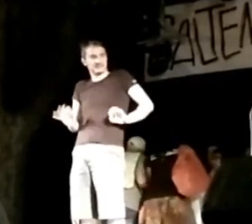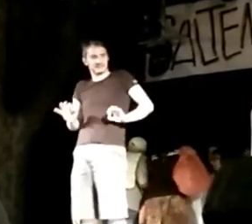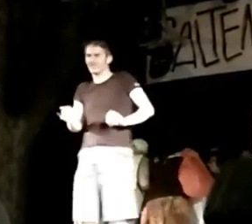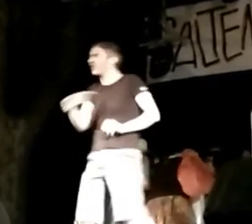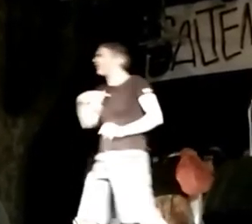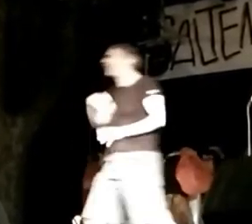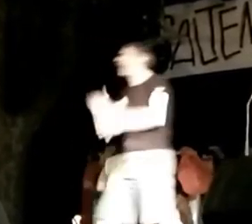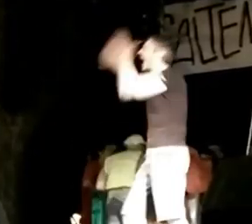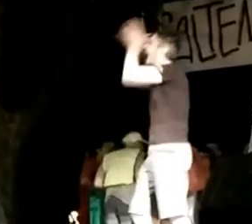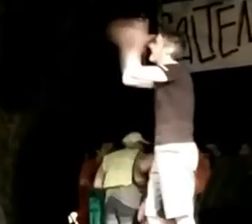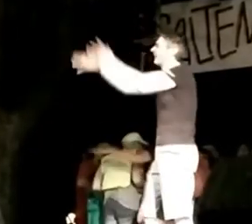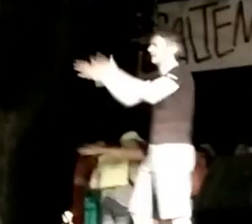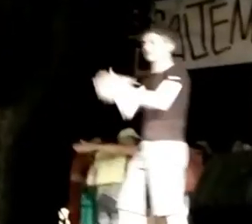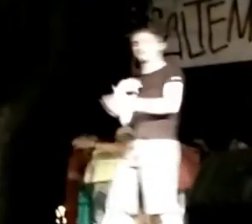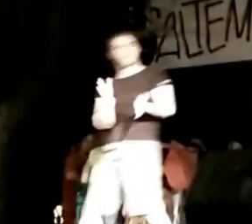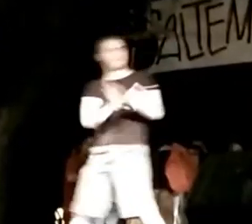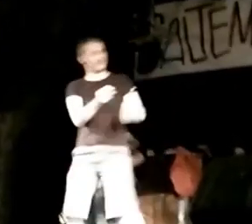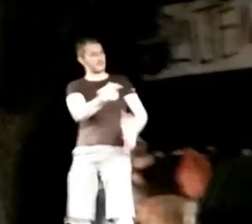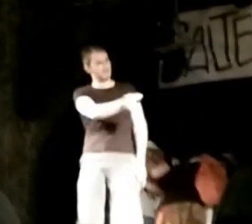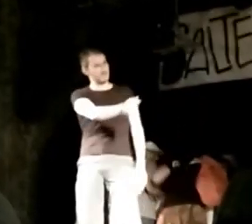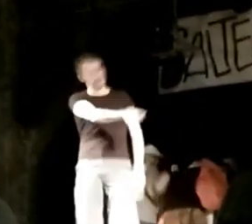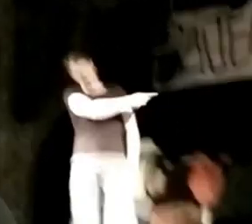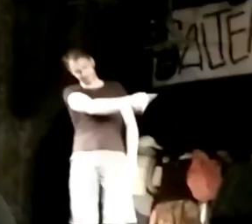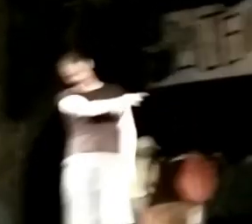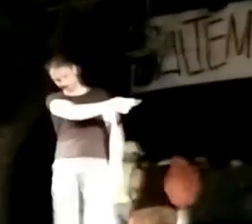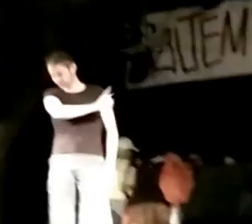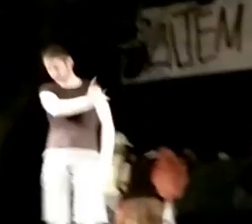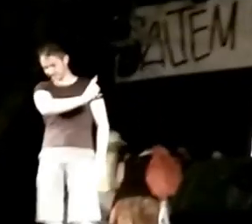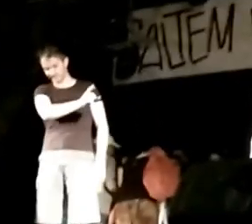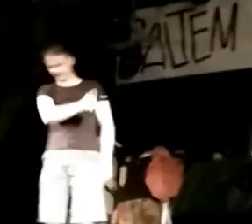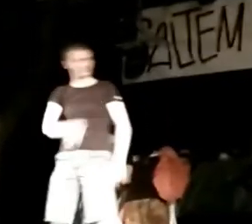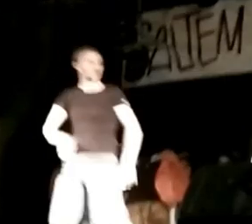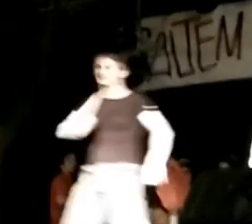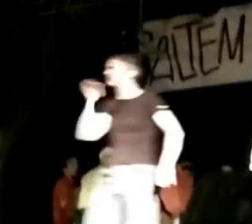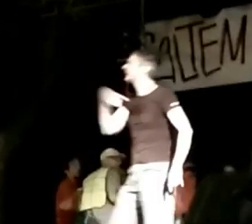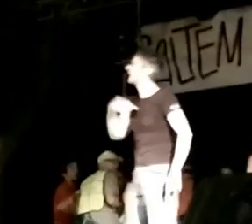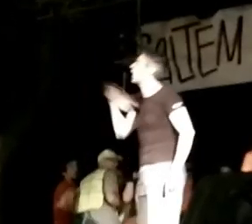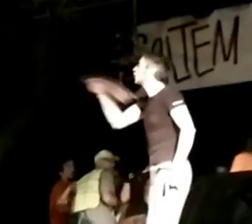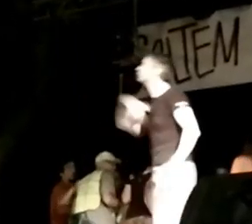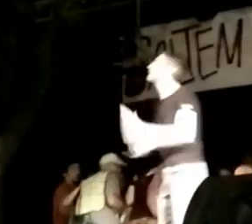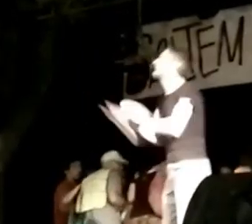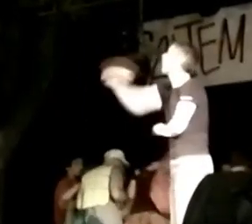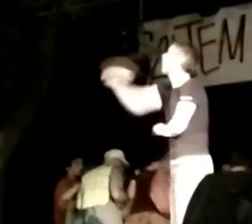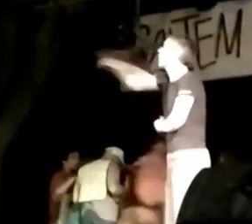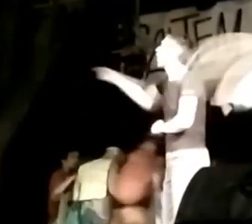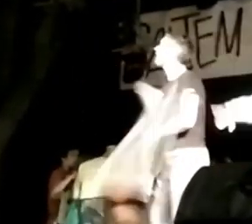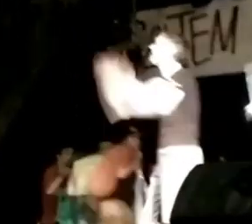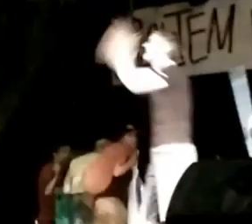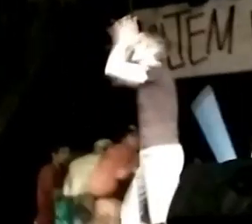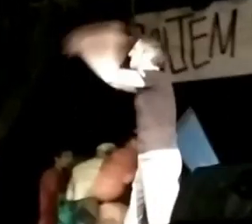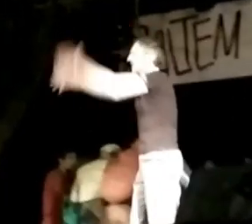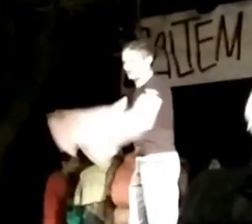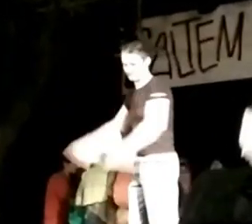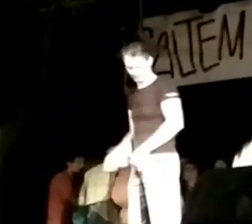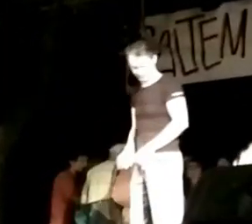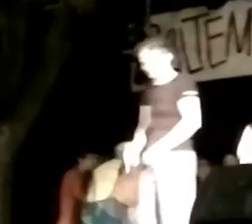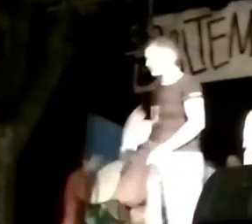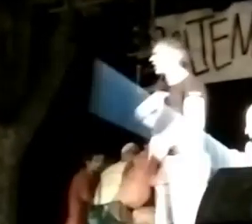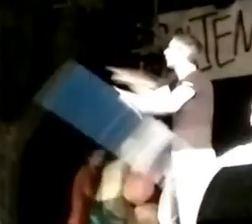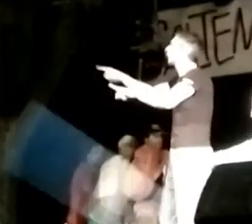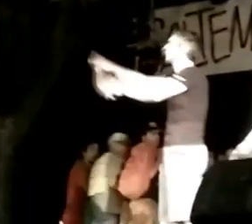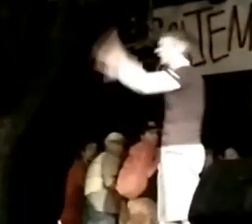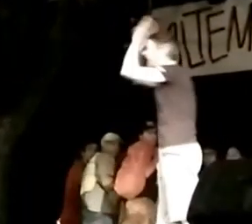Estamos hartos, no, bueno, no vamos va, a aguantar. Vinga, marxi... Saps què li dic? Que ni marxar ni res, que ja no estic farta, que vostè